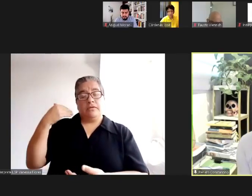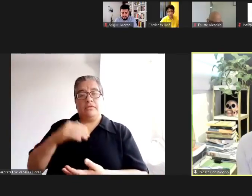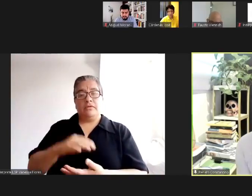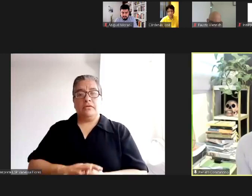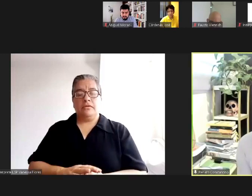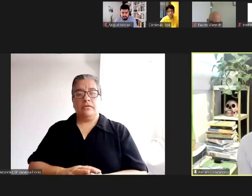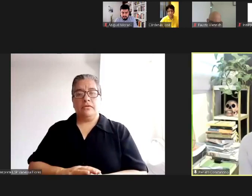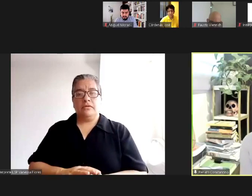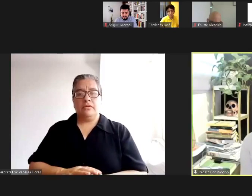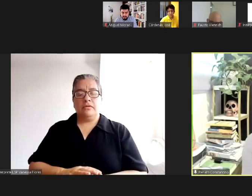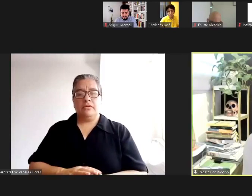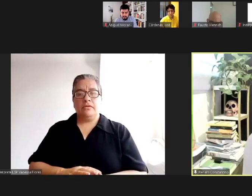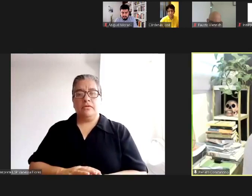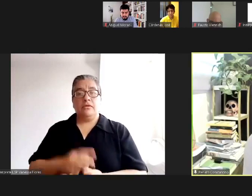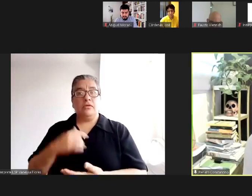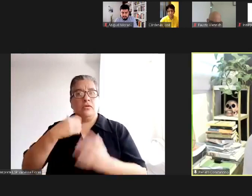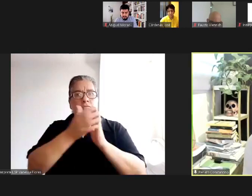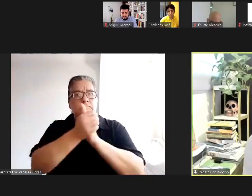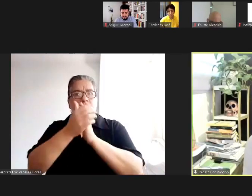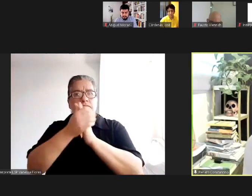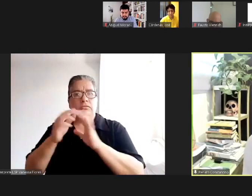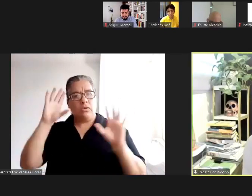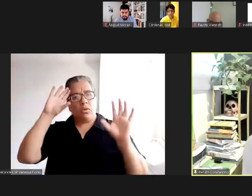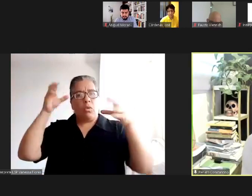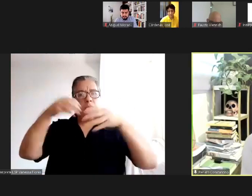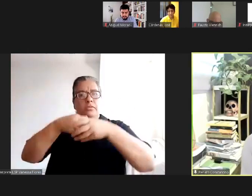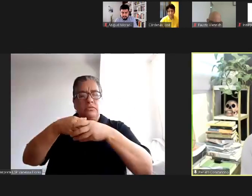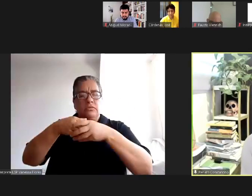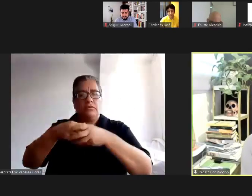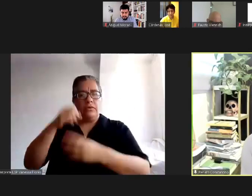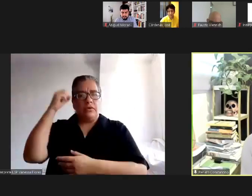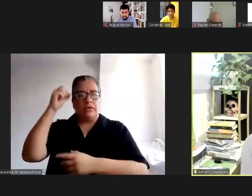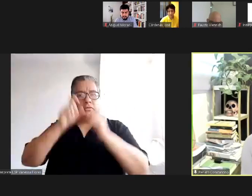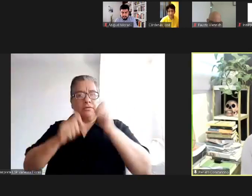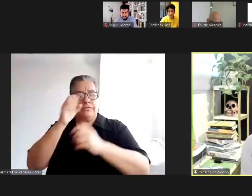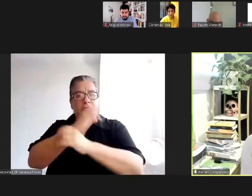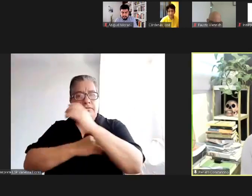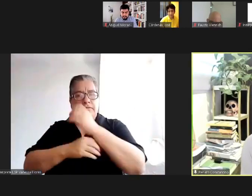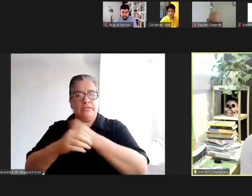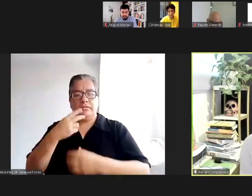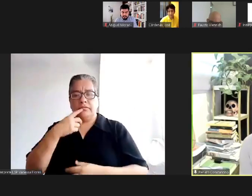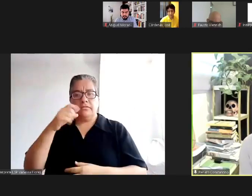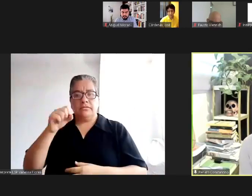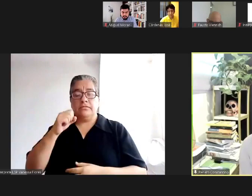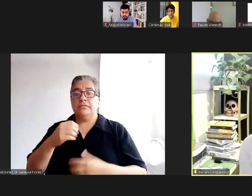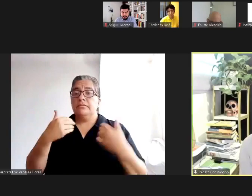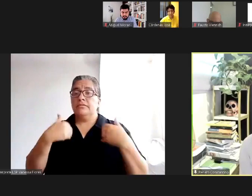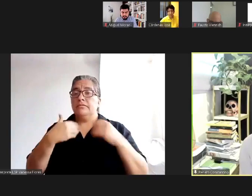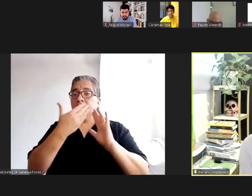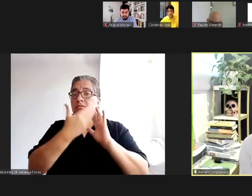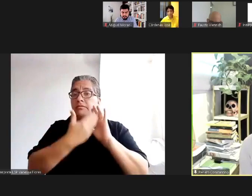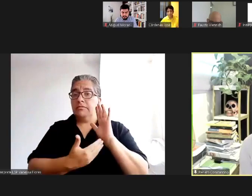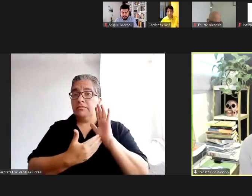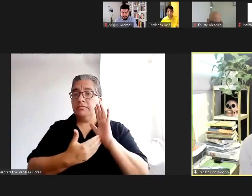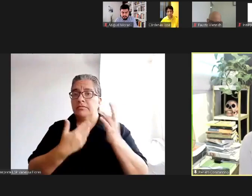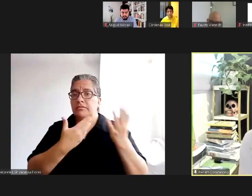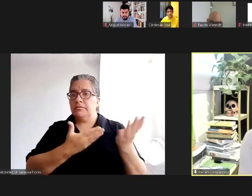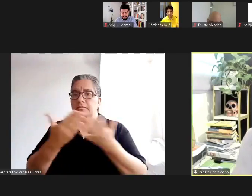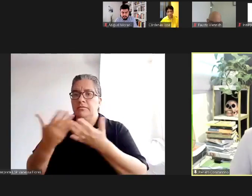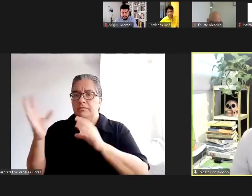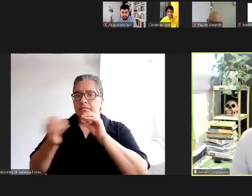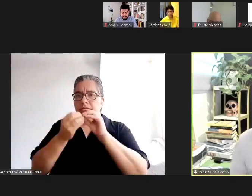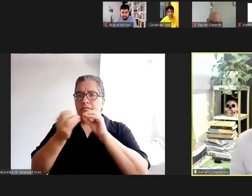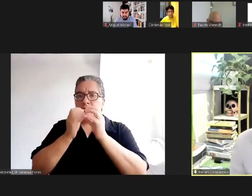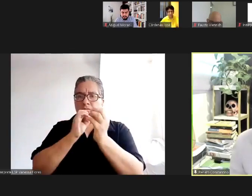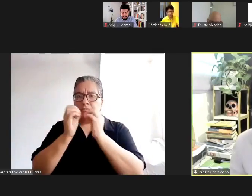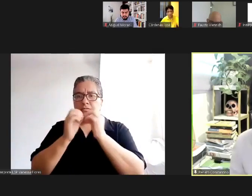Iberoamericana de Expertos en la Convención sobre Derechos de Personas con Discapacidad, que tienen a su cargo un observatorio para ver la implementación del Tratado de Marrakech,